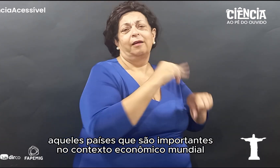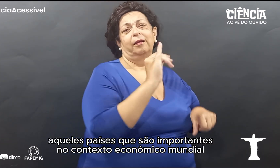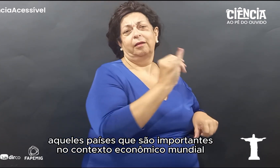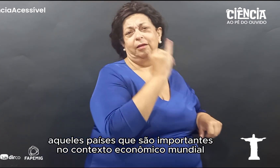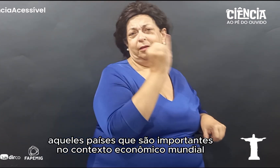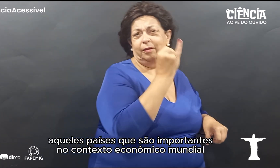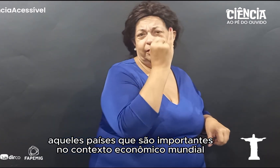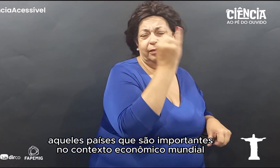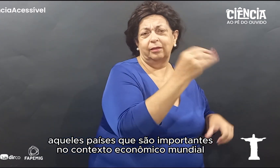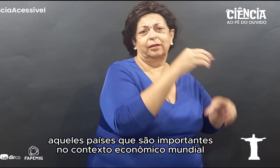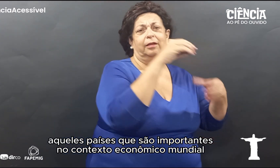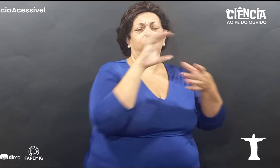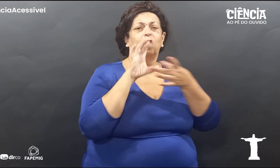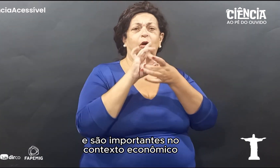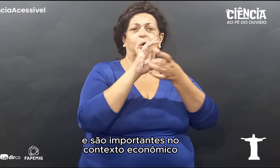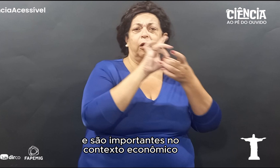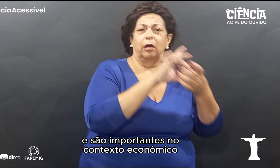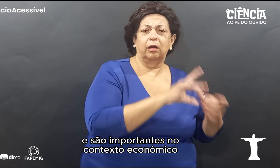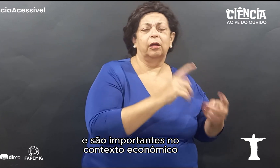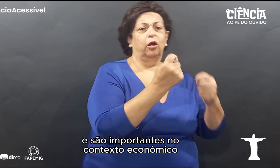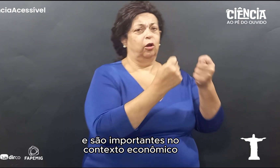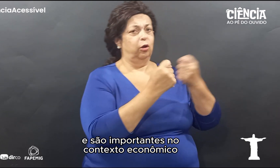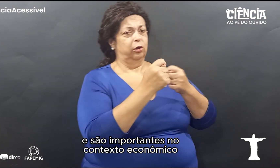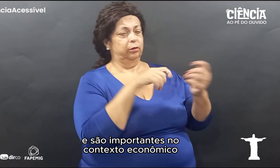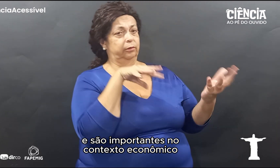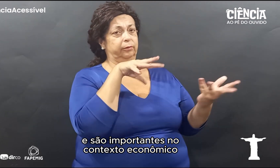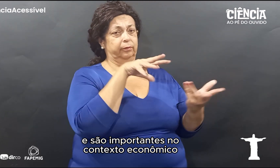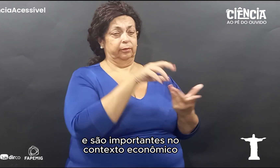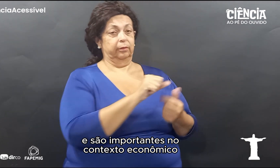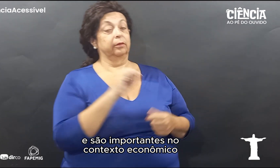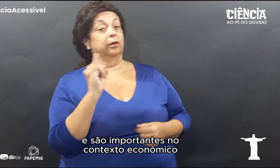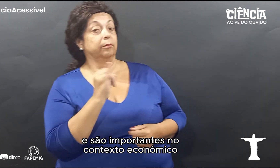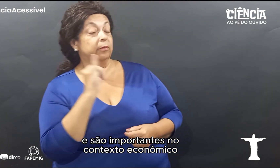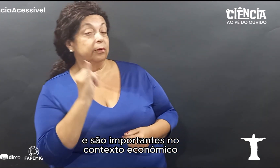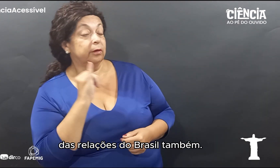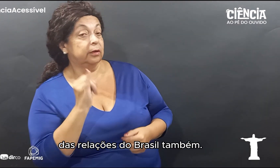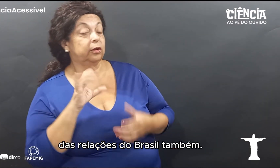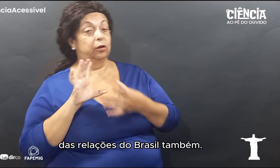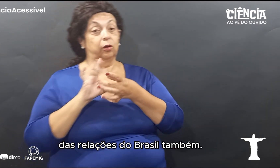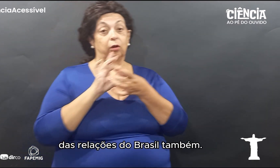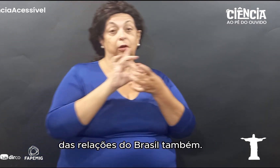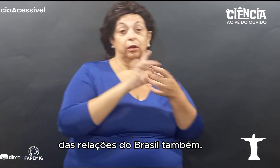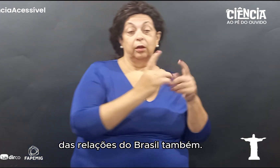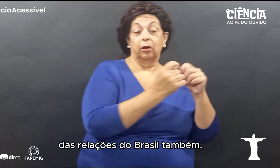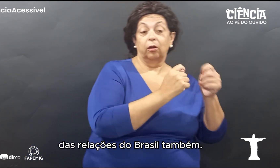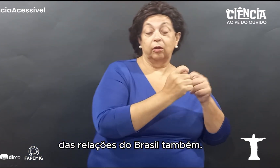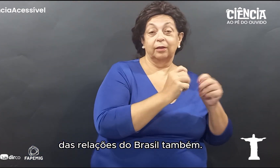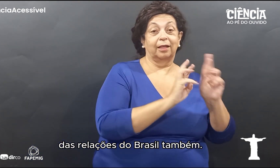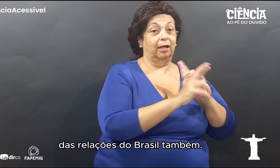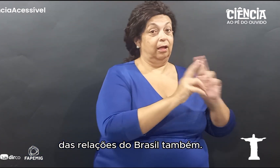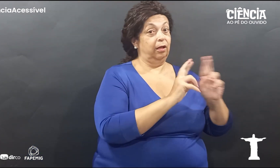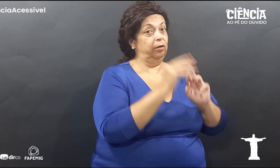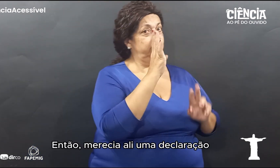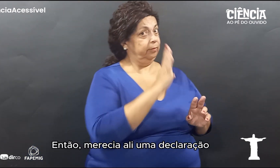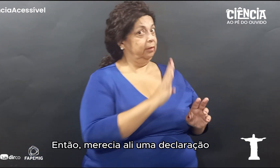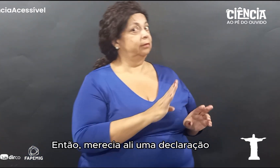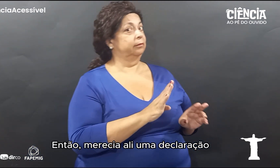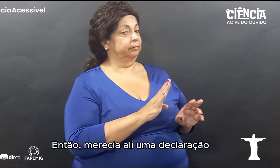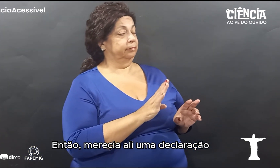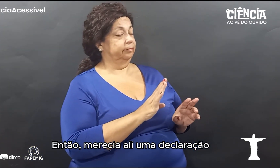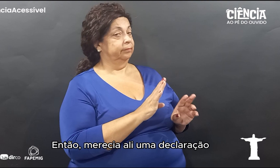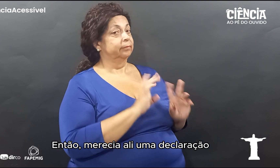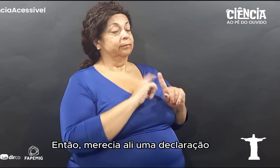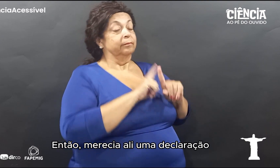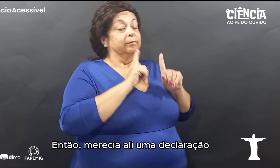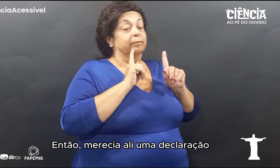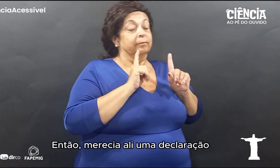no contexto econômico mundial e são importantes no contexto econômico das relações do Brasil também.